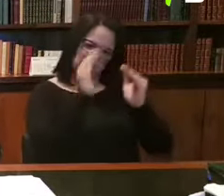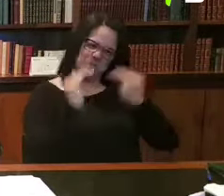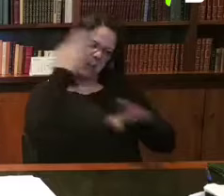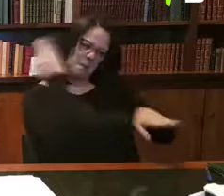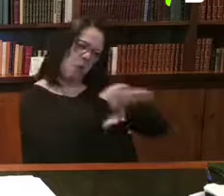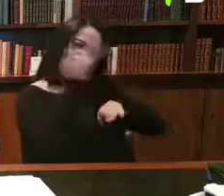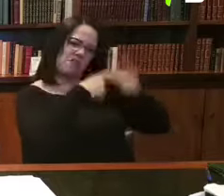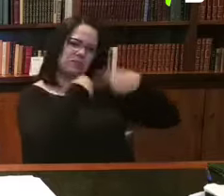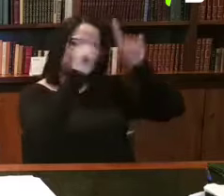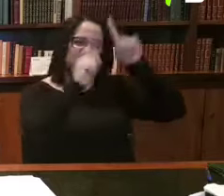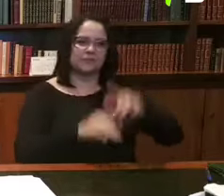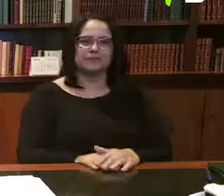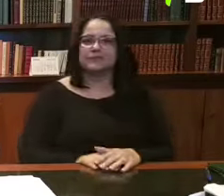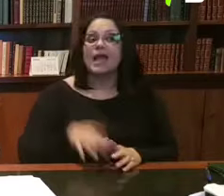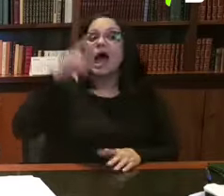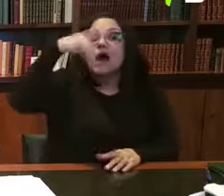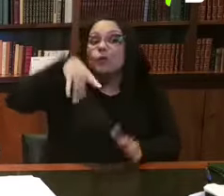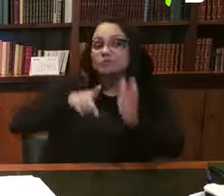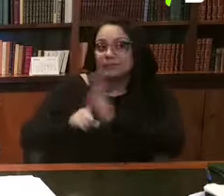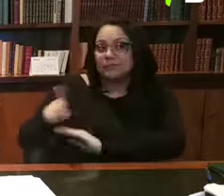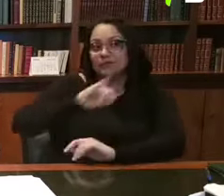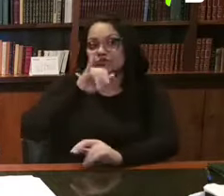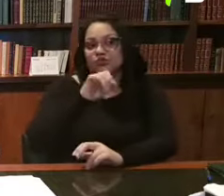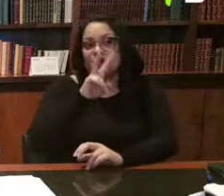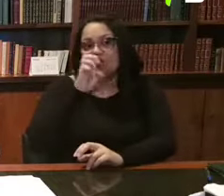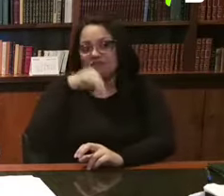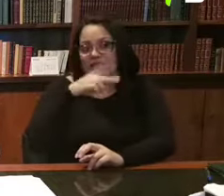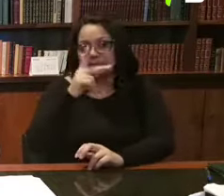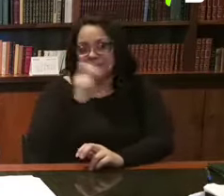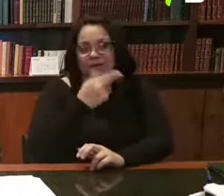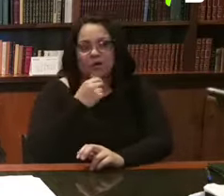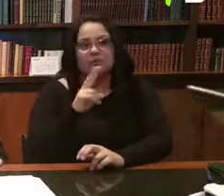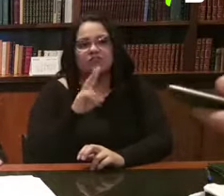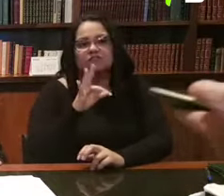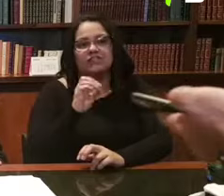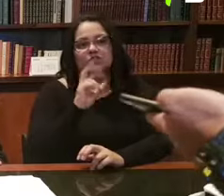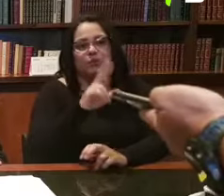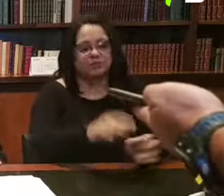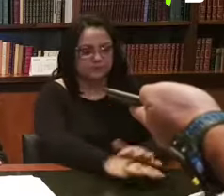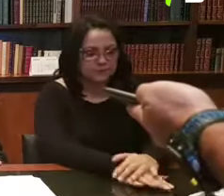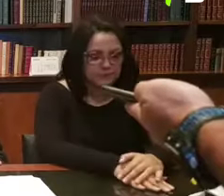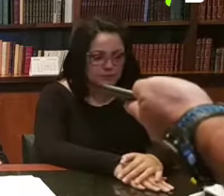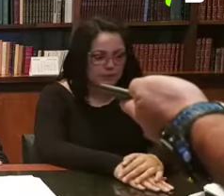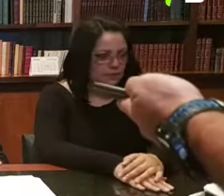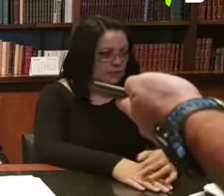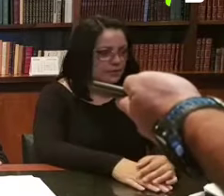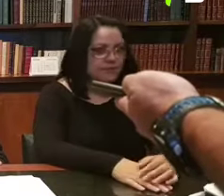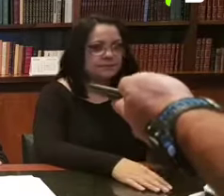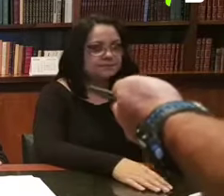volume de permite aqui a última pergunta aí do vitoral da jovem pan pingo nos ir para lá oi